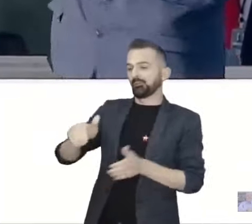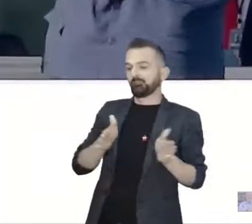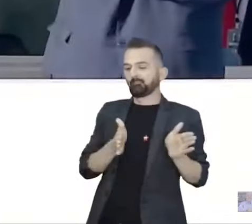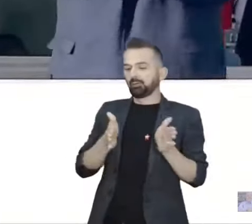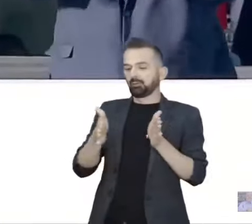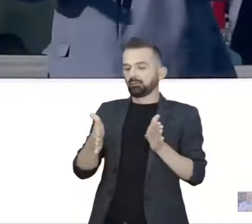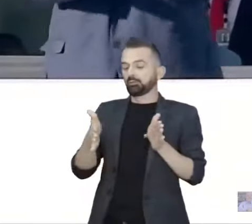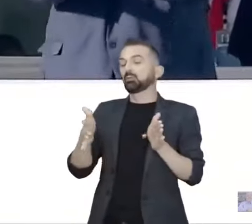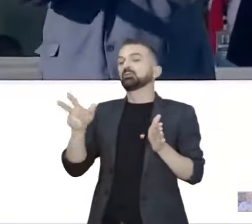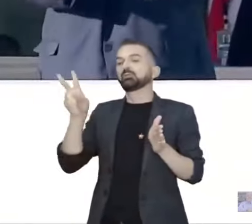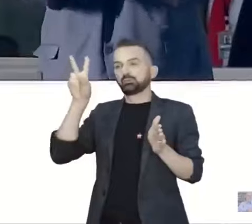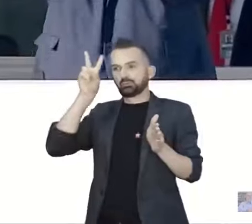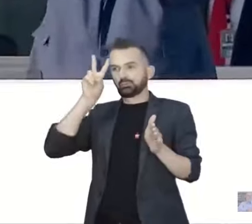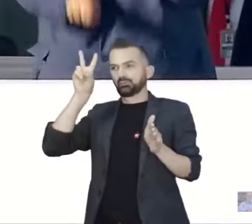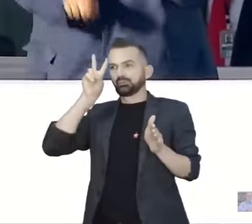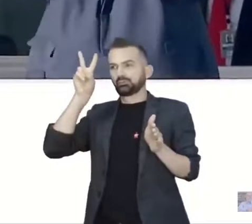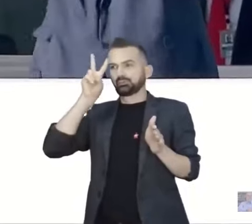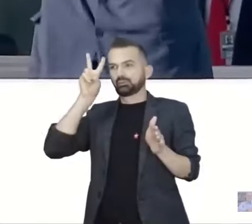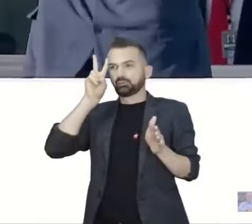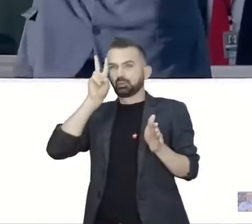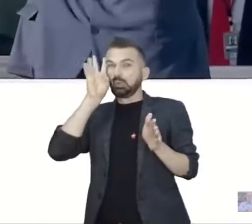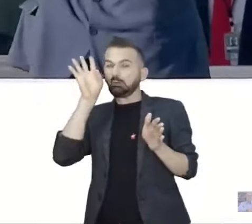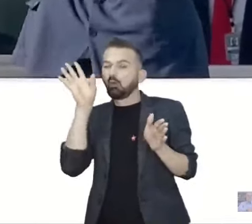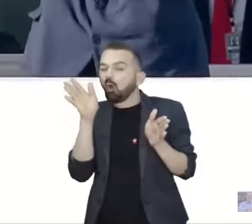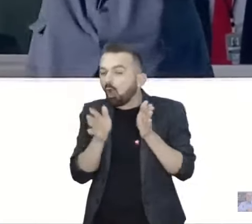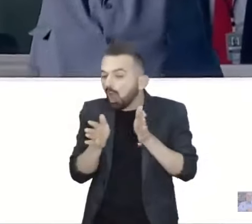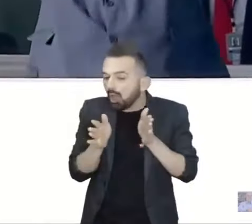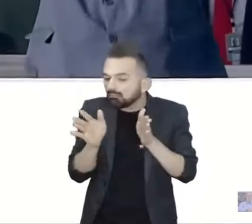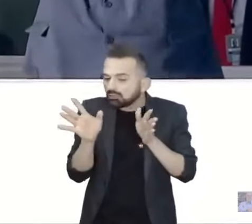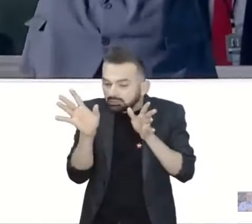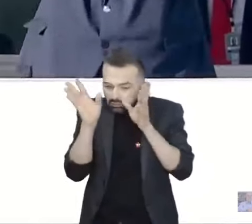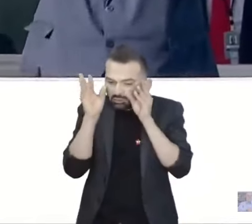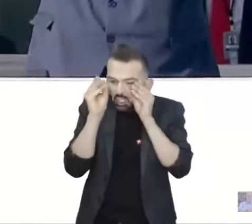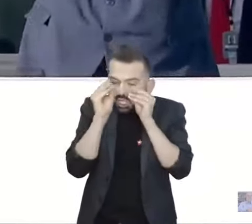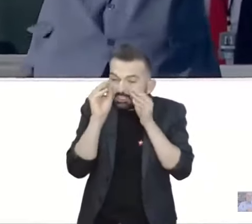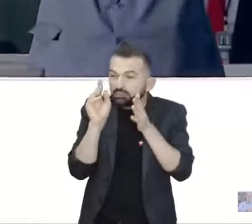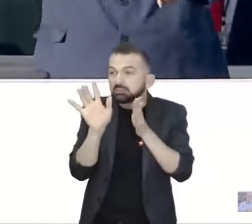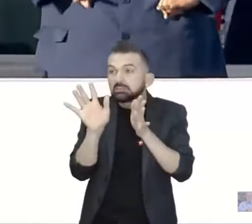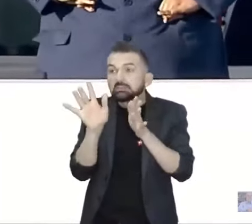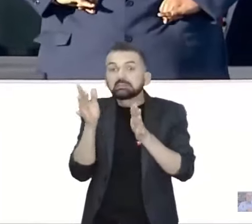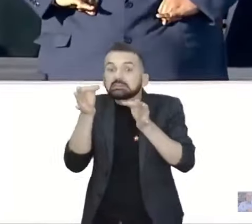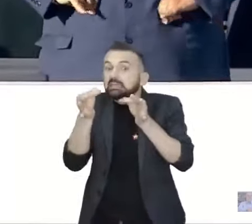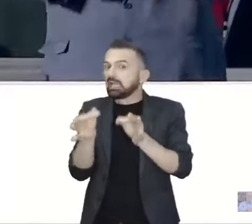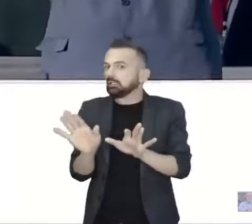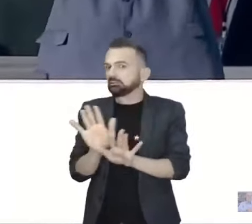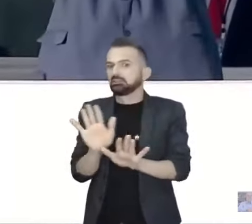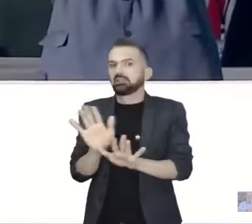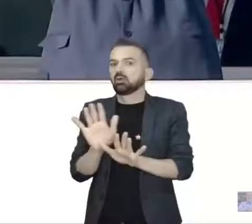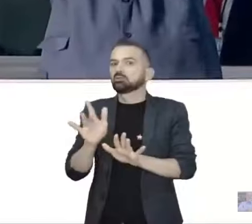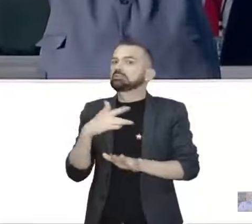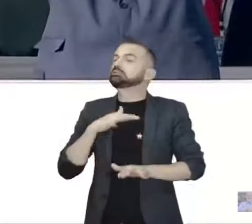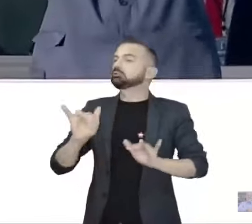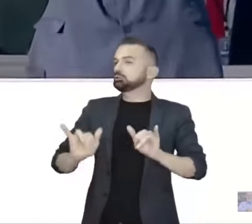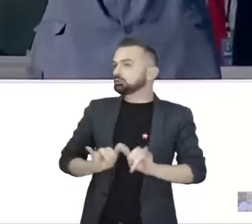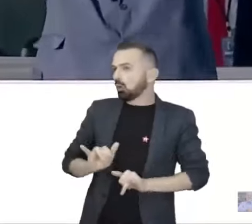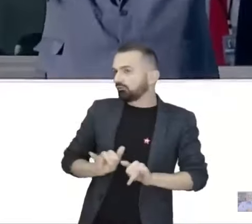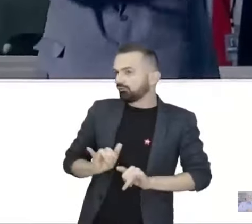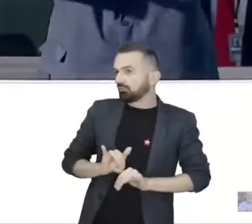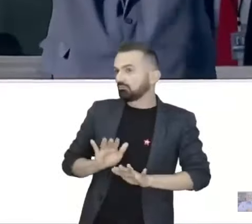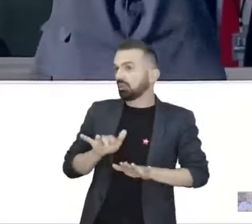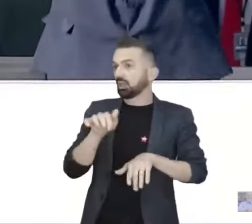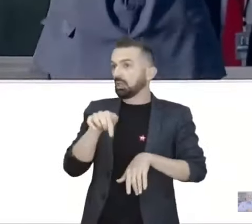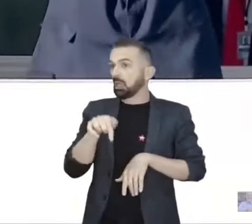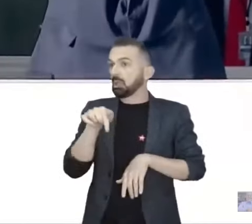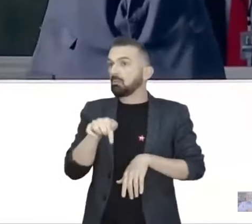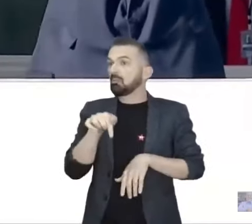Uma era de sombras, de incertezas e de muito sofrimento. Mas esse pesadelo chegou